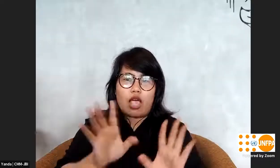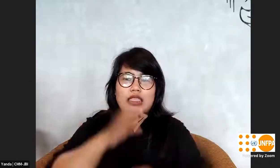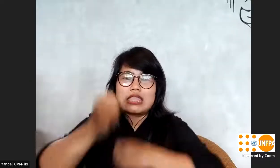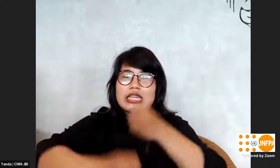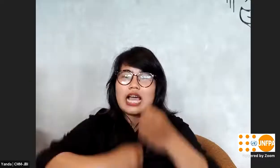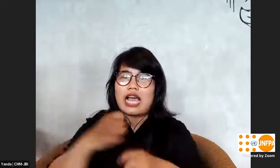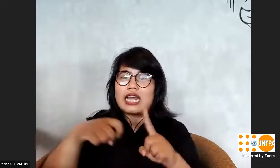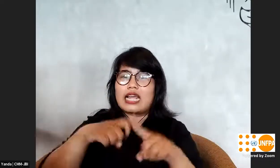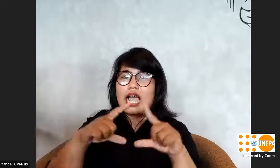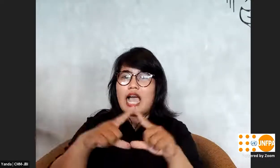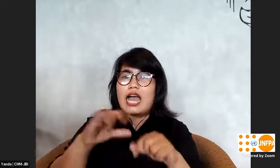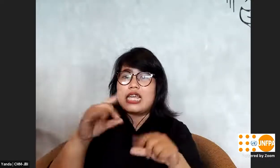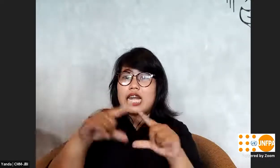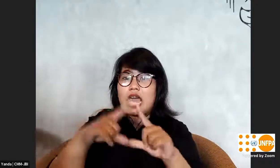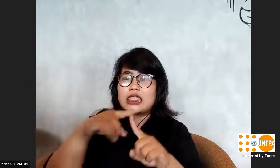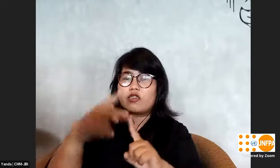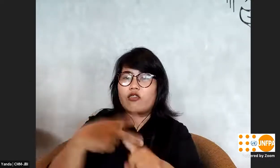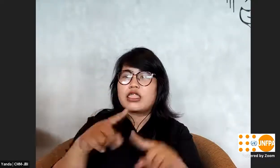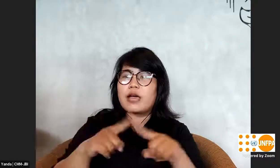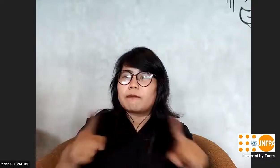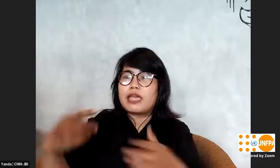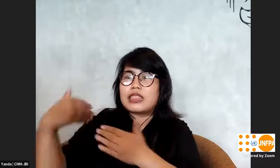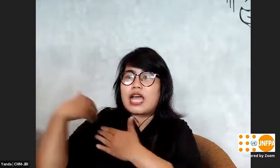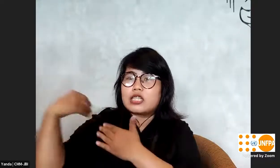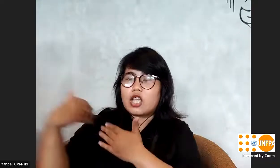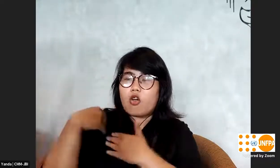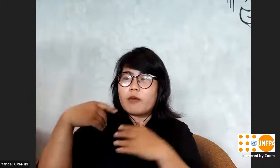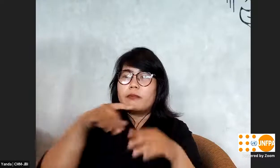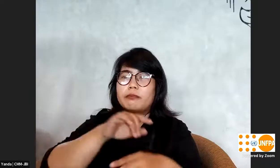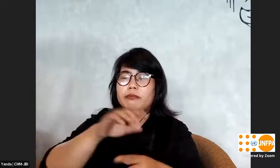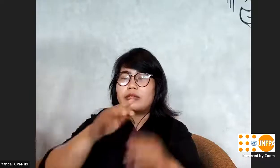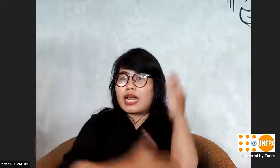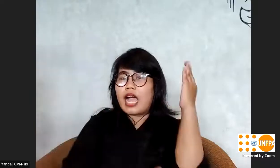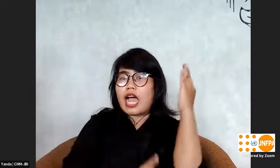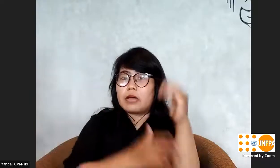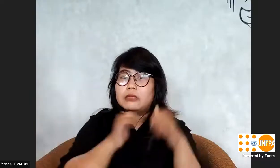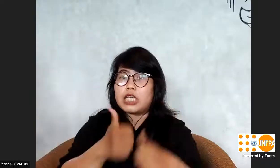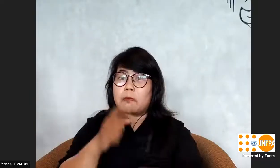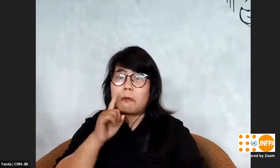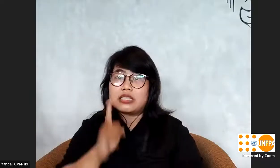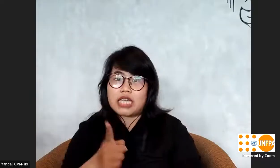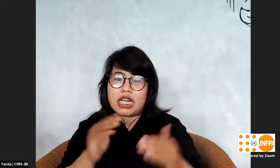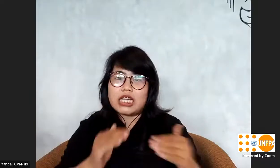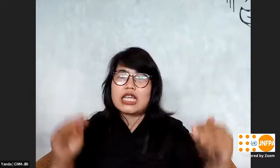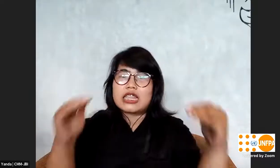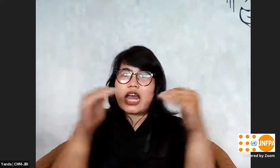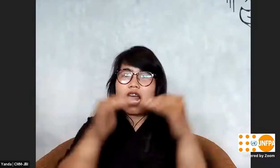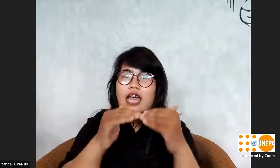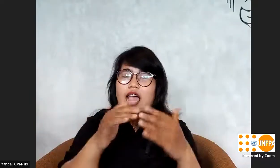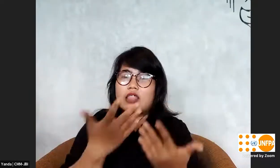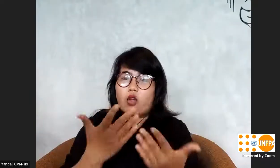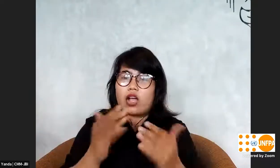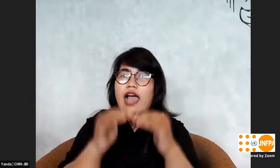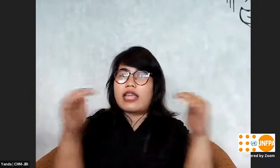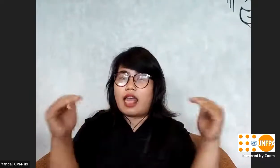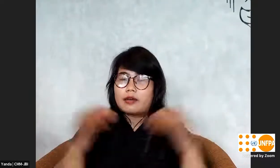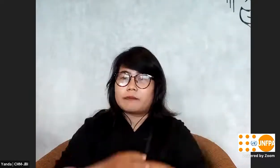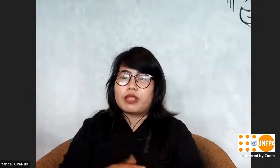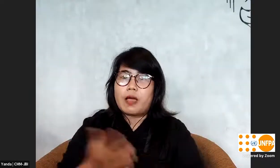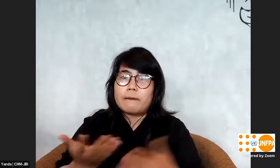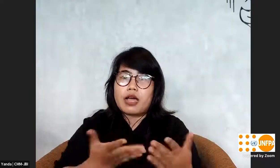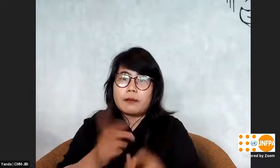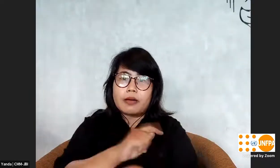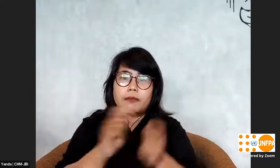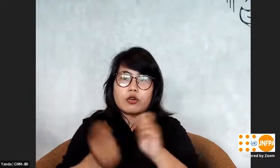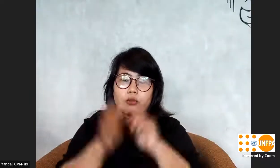melainkan tanggung jawab konstitusional negara dalam memastikan kesetaraan dan keadilan perubahan paradigma